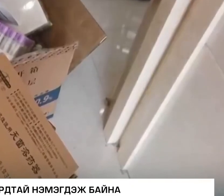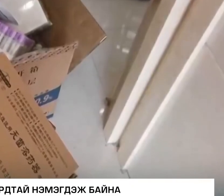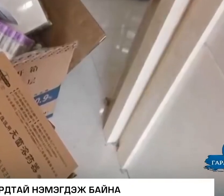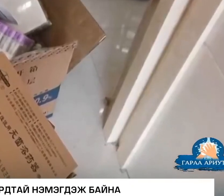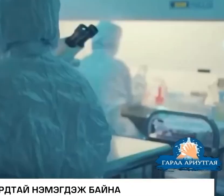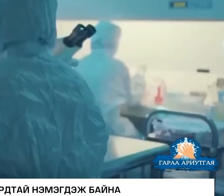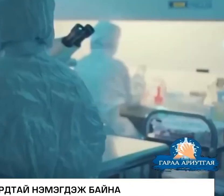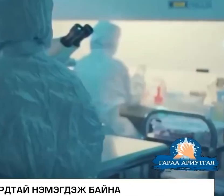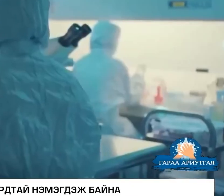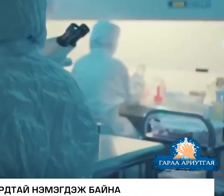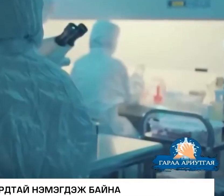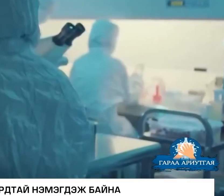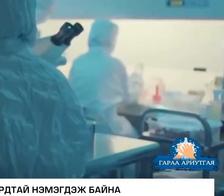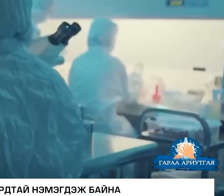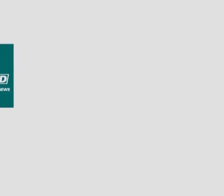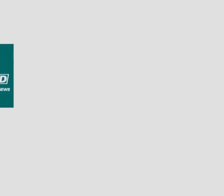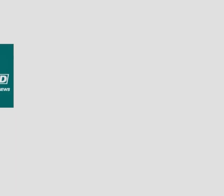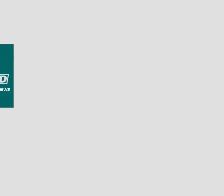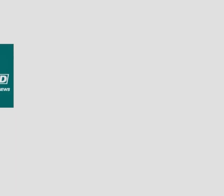арах хэмжээгээ бутсагаад сэргээсэн байнаа.